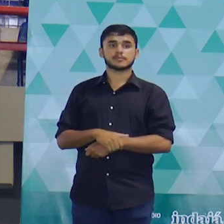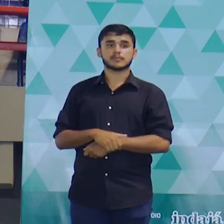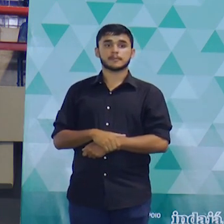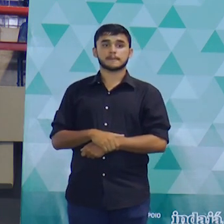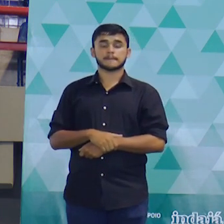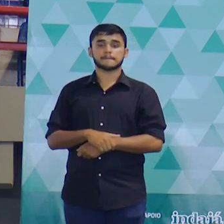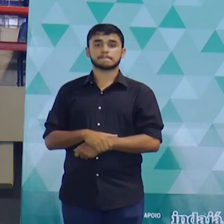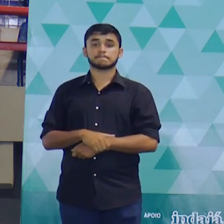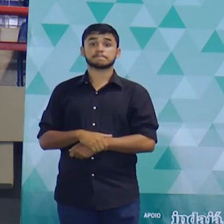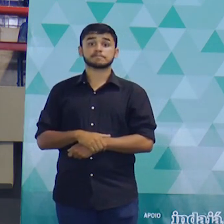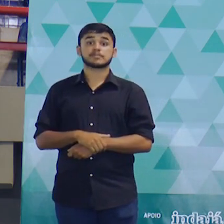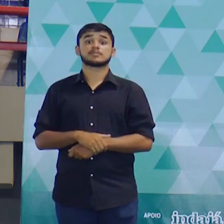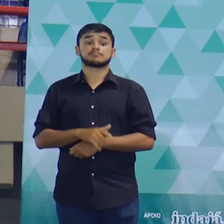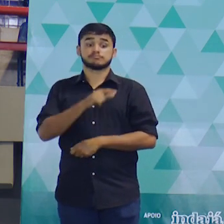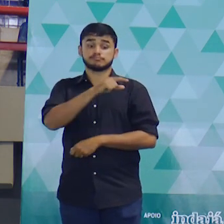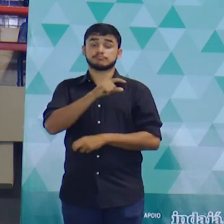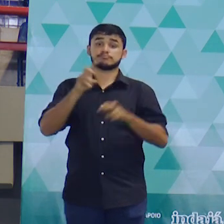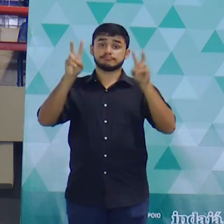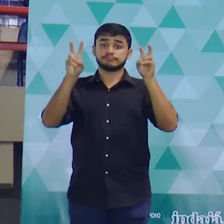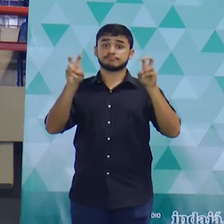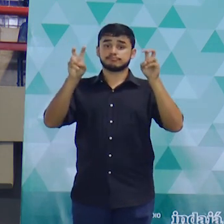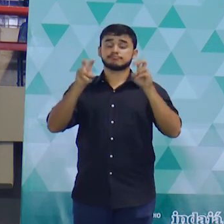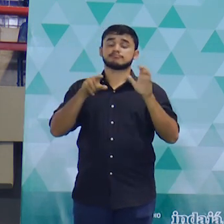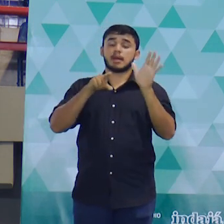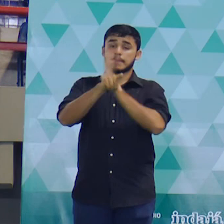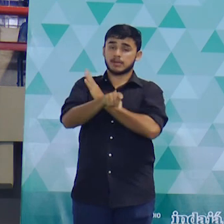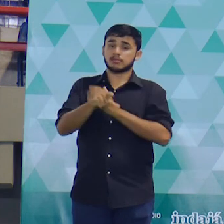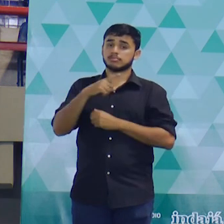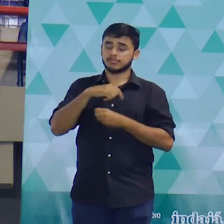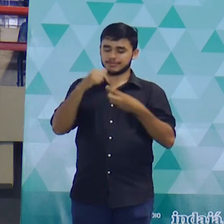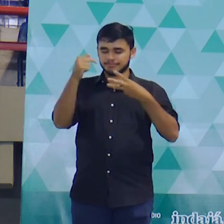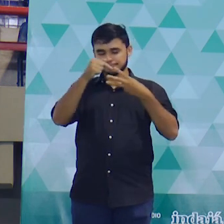Nessa questão, tivemos 3 casos especiais.